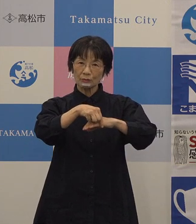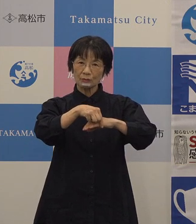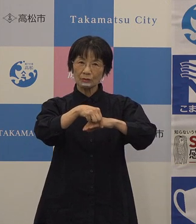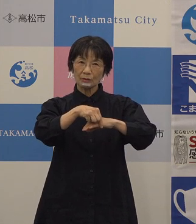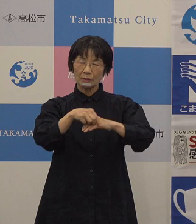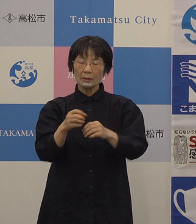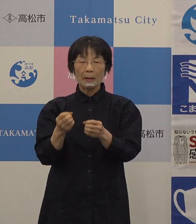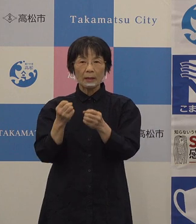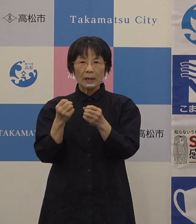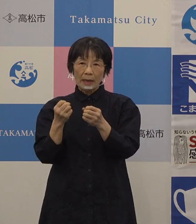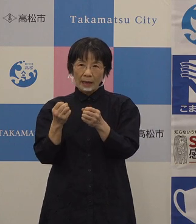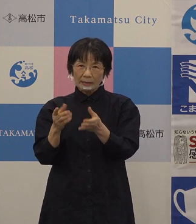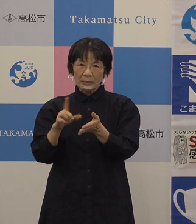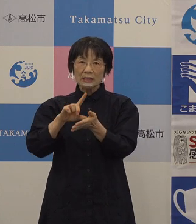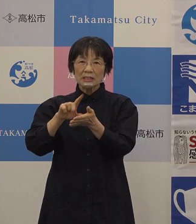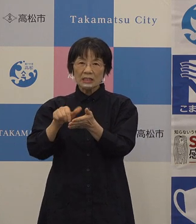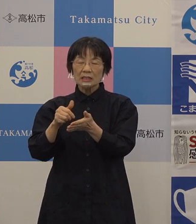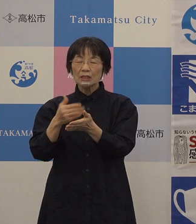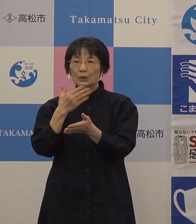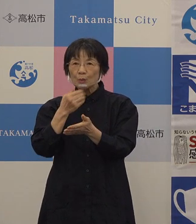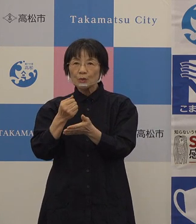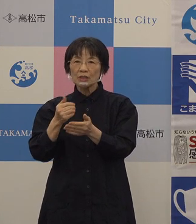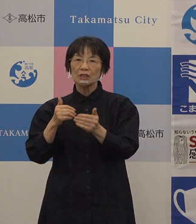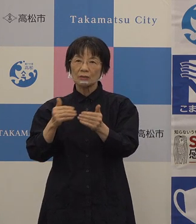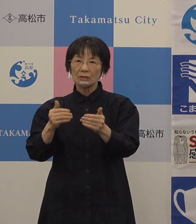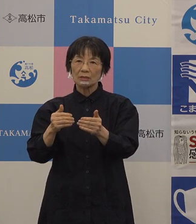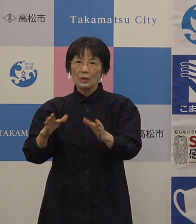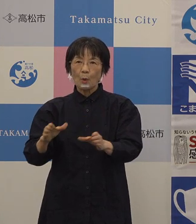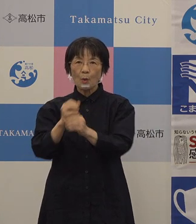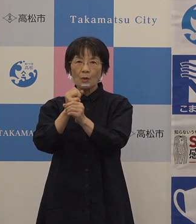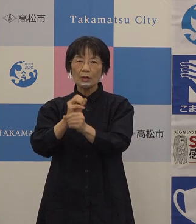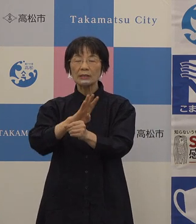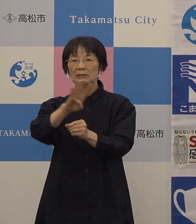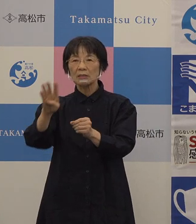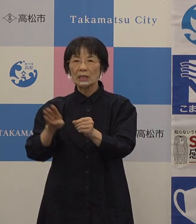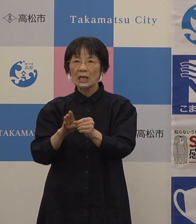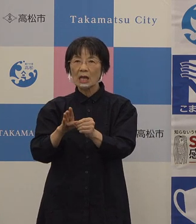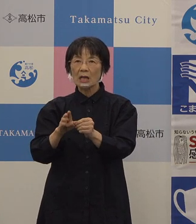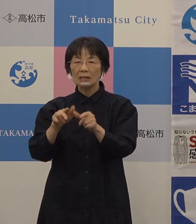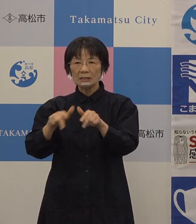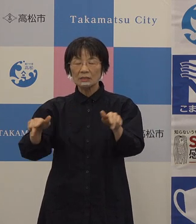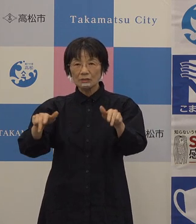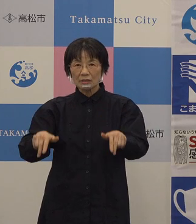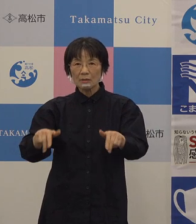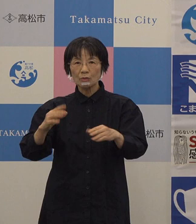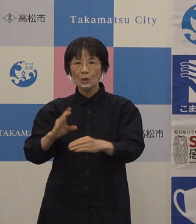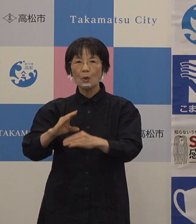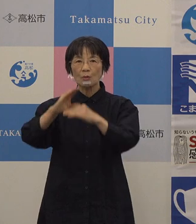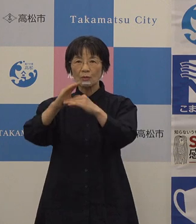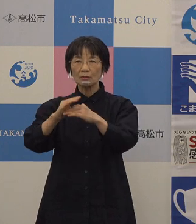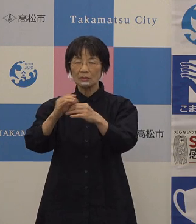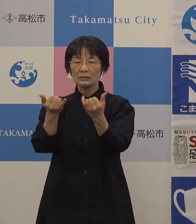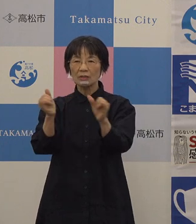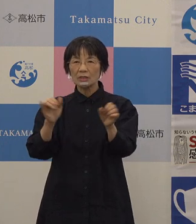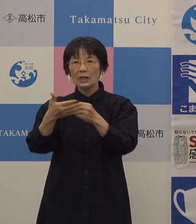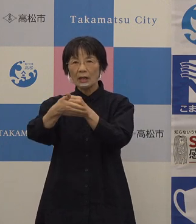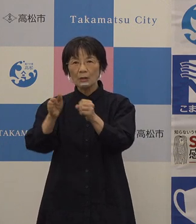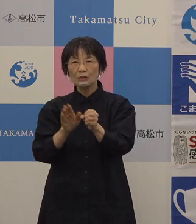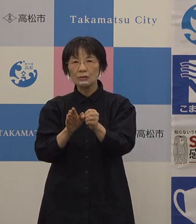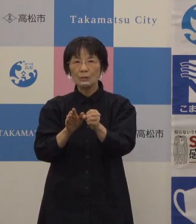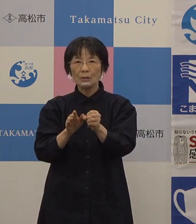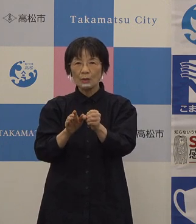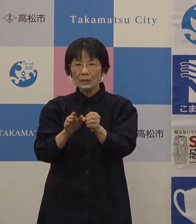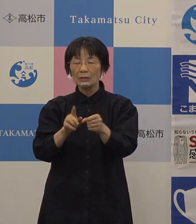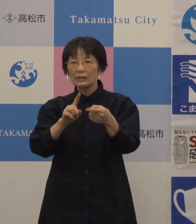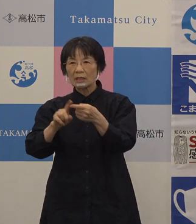新たに地域福祉の推進、地域包括ケアシステムの構築、社会保障制度の適切な運営など